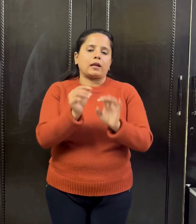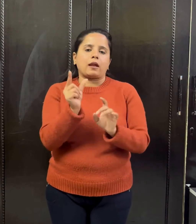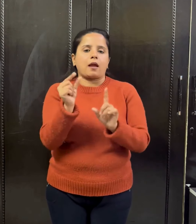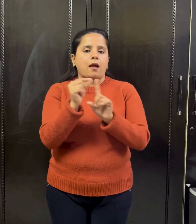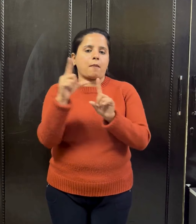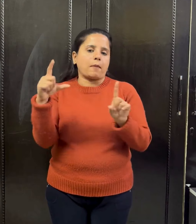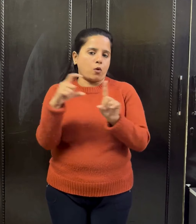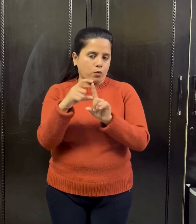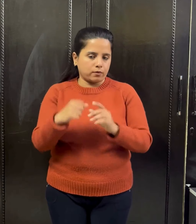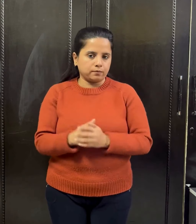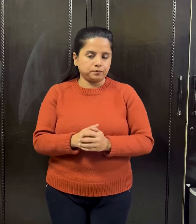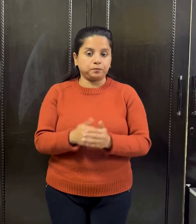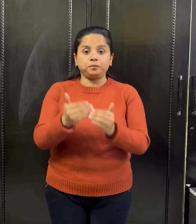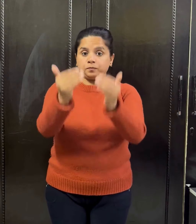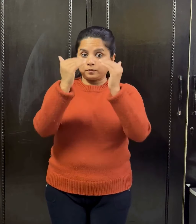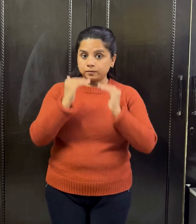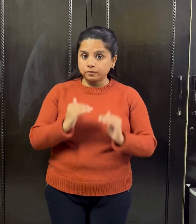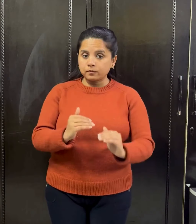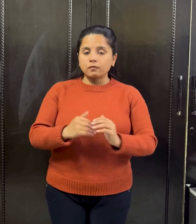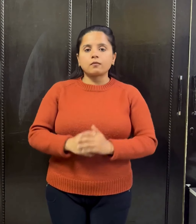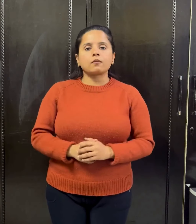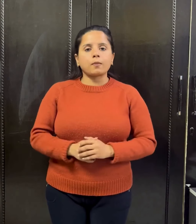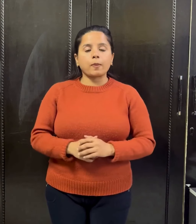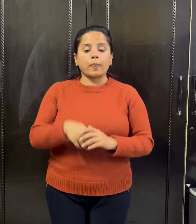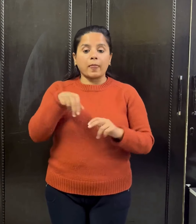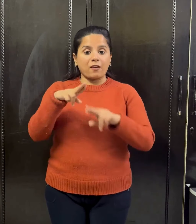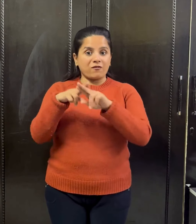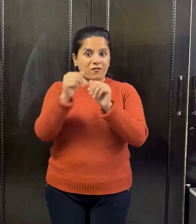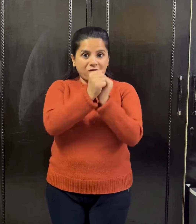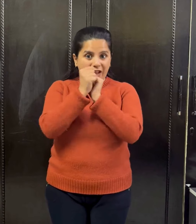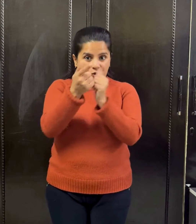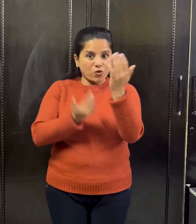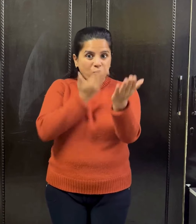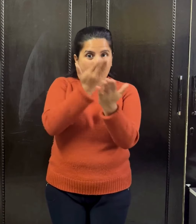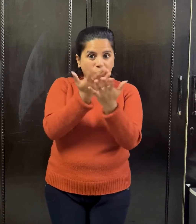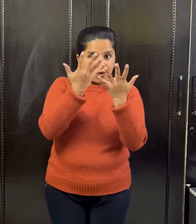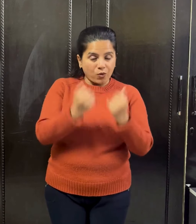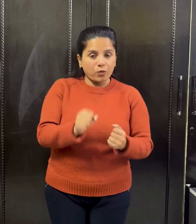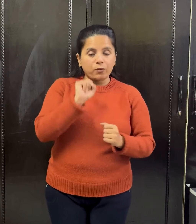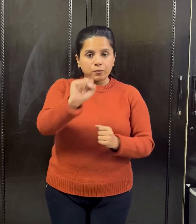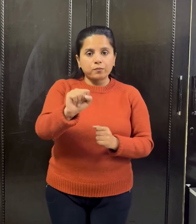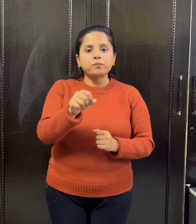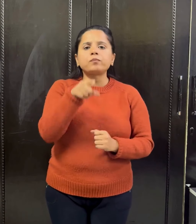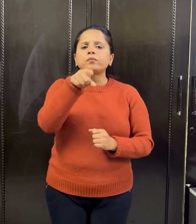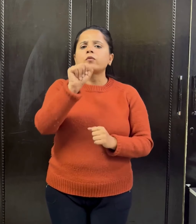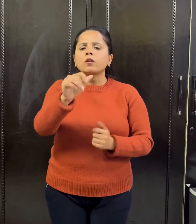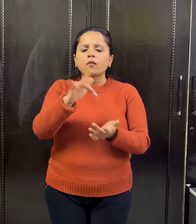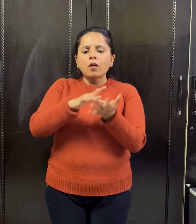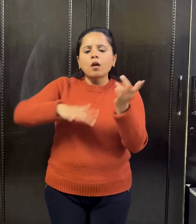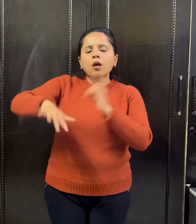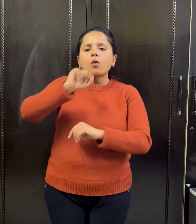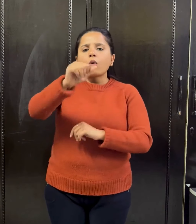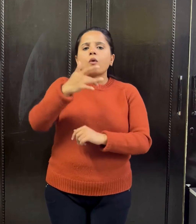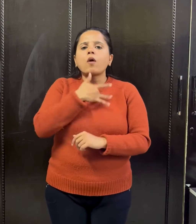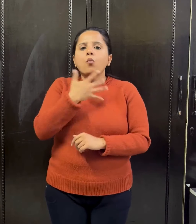आगे बढ़ते हुए फेलोशिप के लिए अपना प्रिफर्ड थीमेटिक एरिया सिलेक्ट करें।